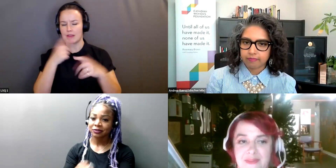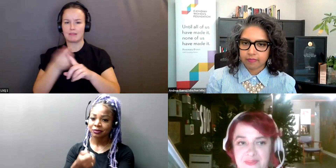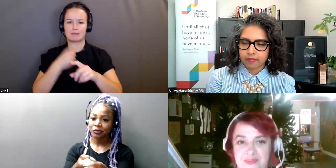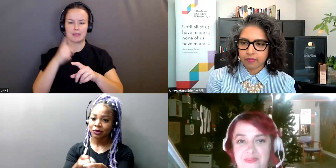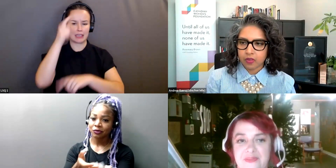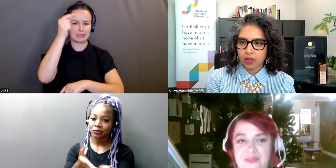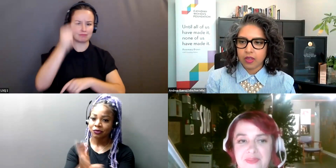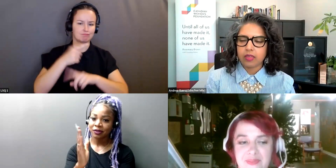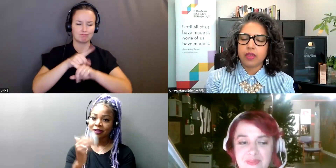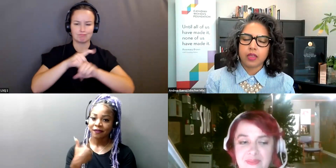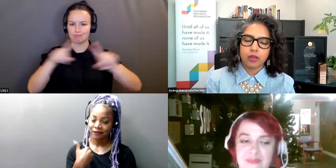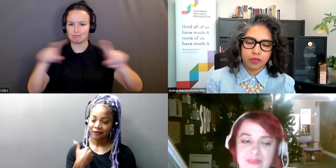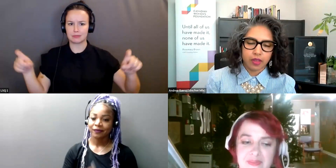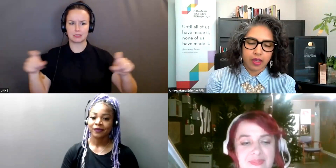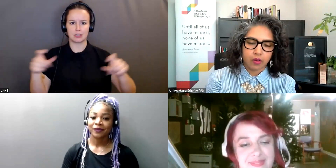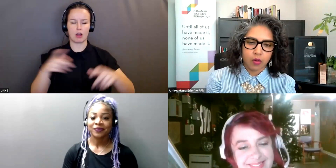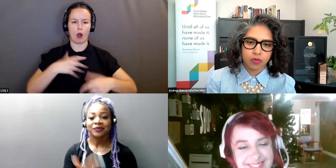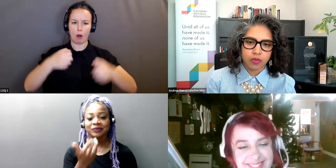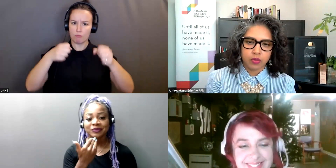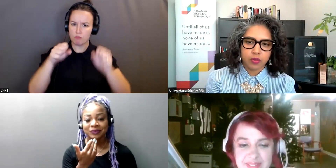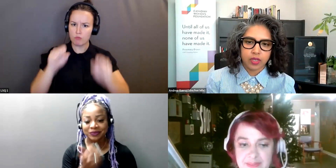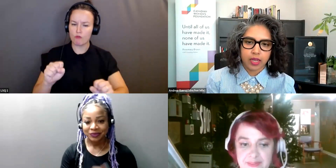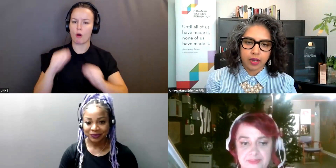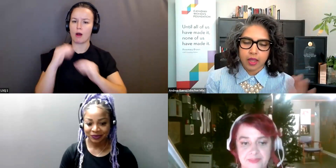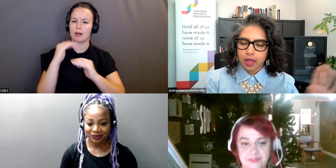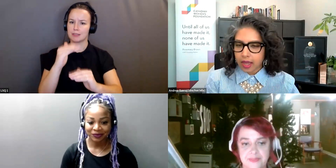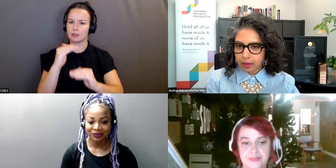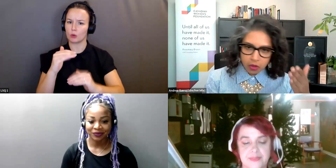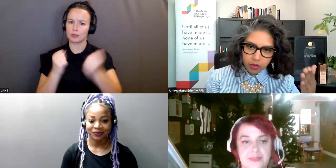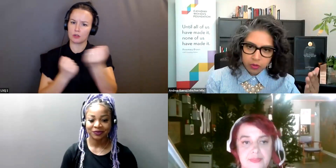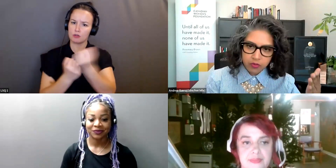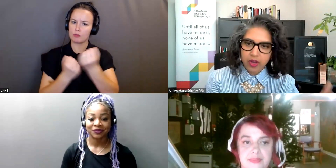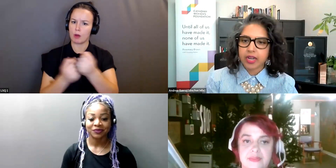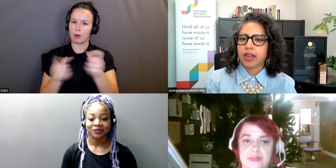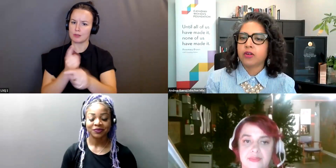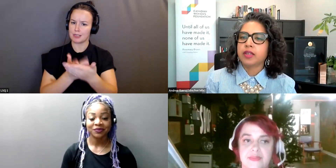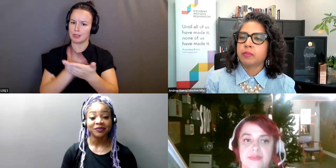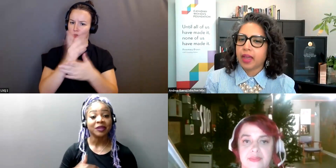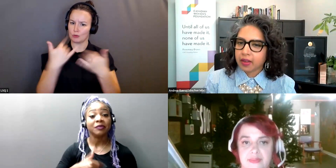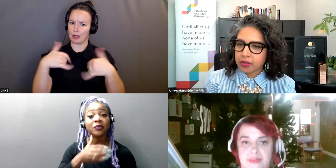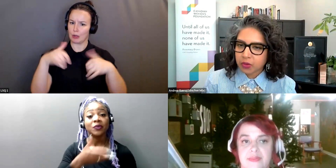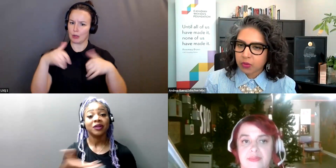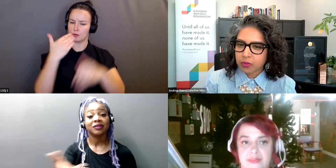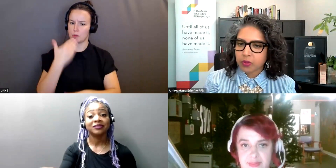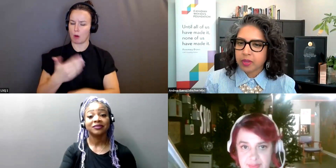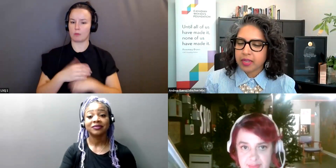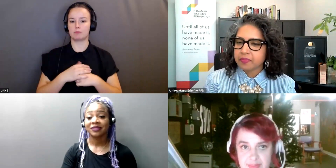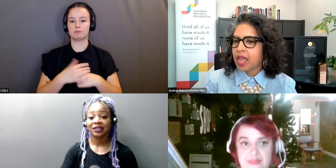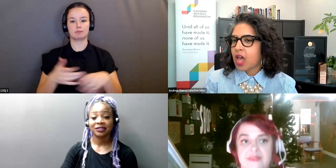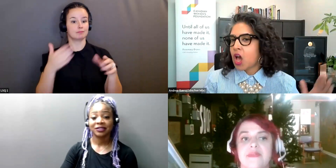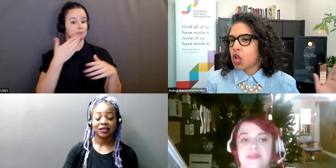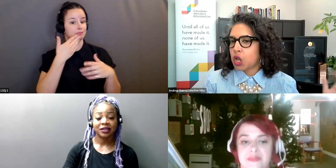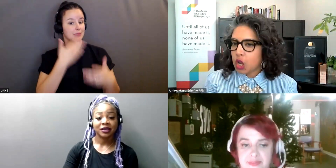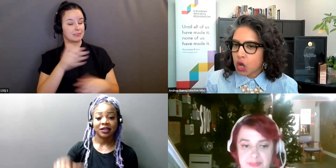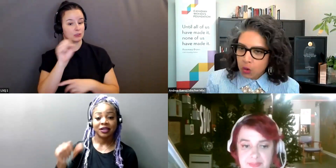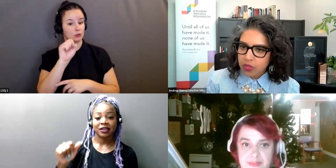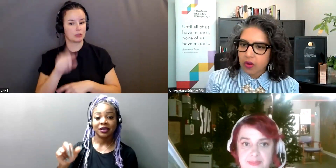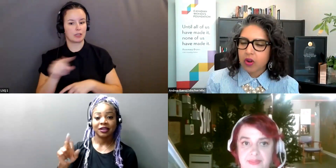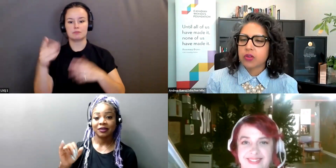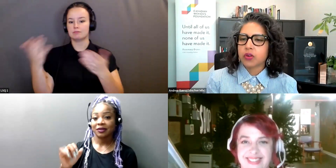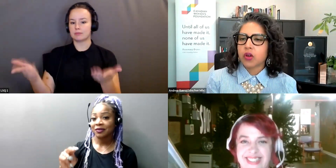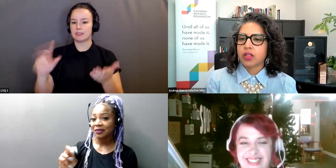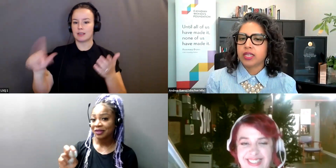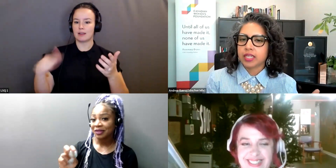aient du pouvoir, de la sécurité, du soutien et que leurs droits soient respectés. Merci, Suzanne, pour cet aperçu. Je vais